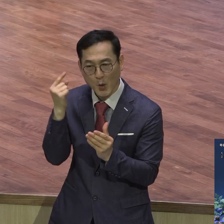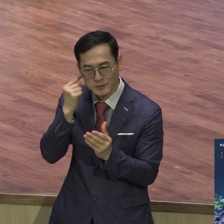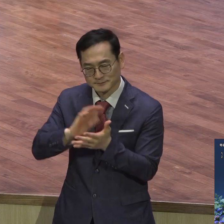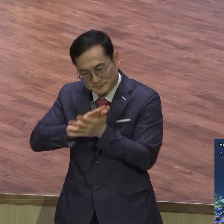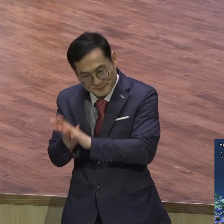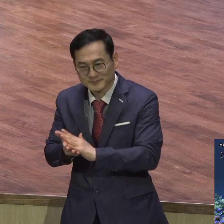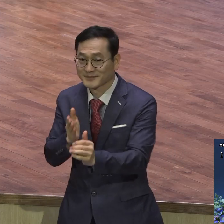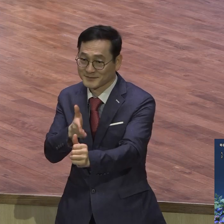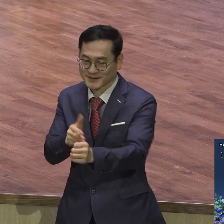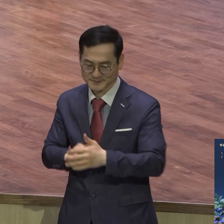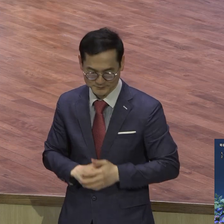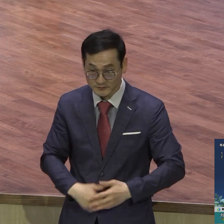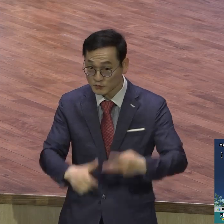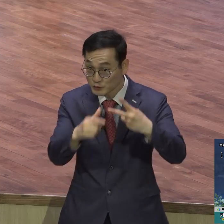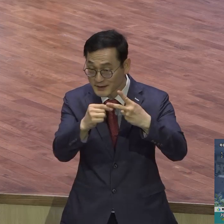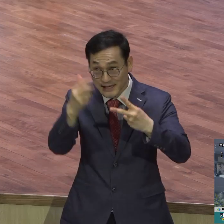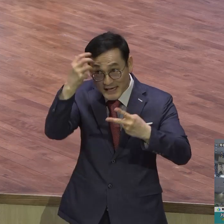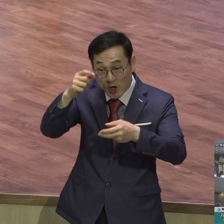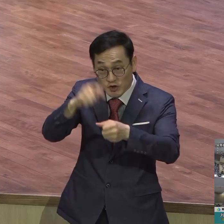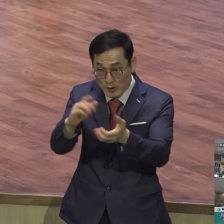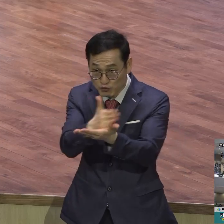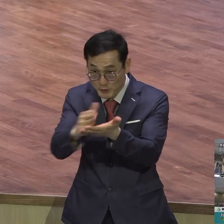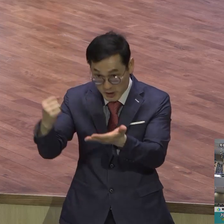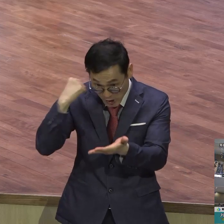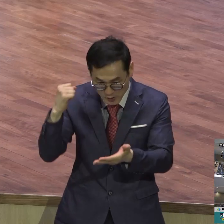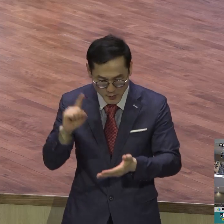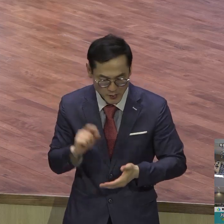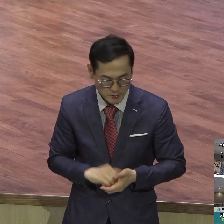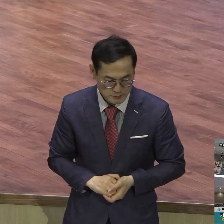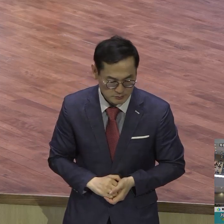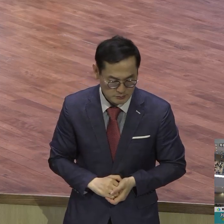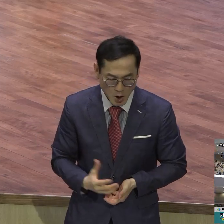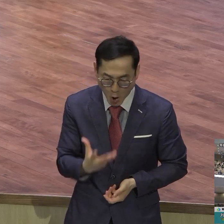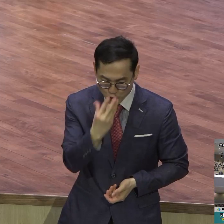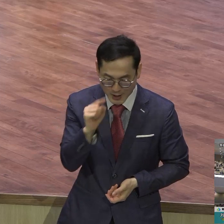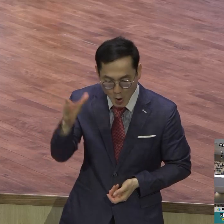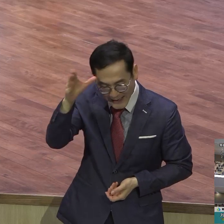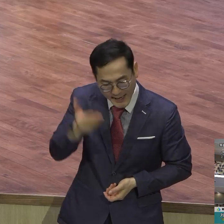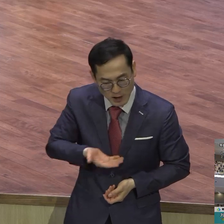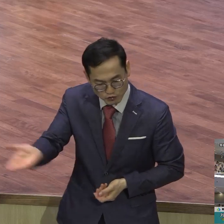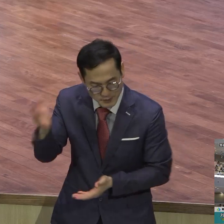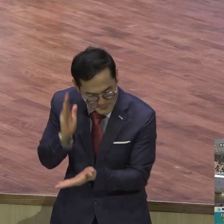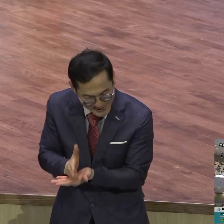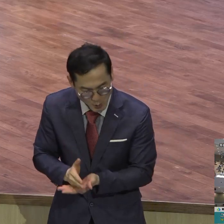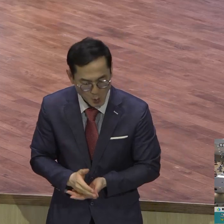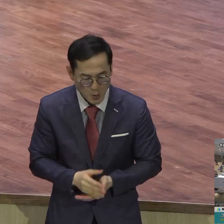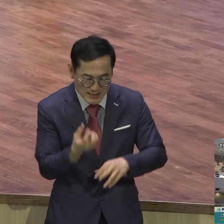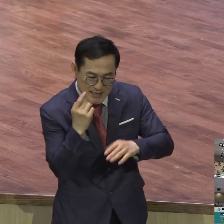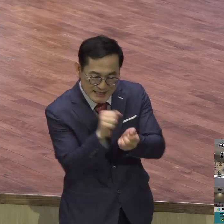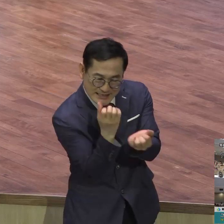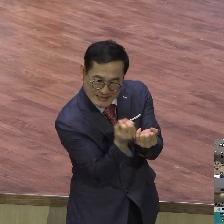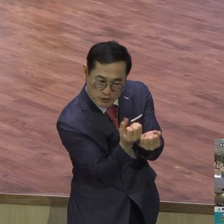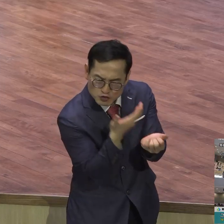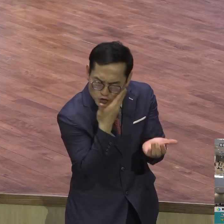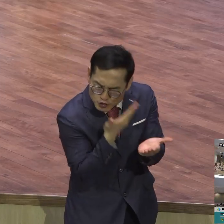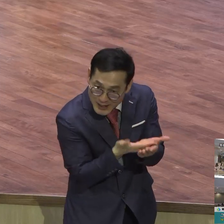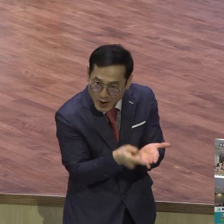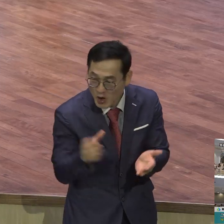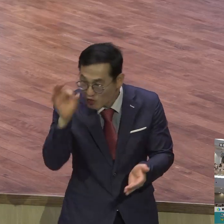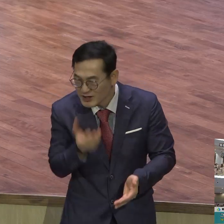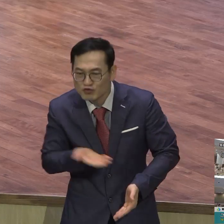영적 분별력입니다. 6절입니다. 거룩한 것을 계획해 주지 말며 너의 진주를 돼지 앞에 던지지 말라. 그들이